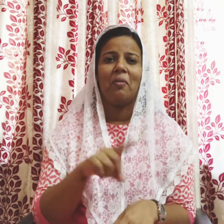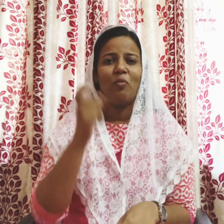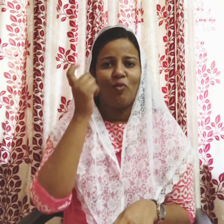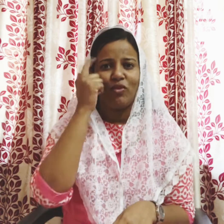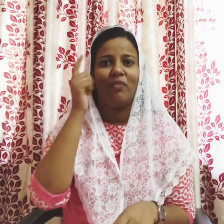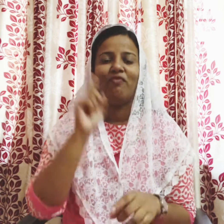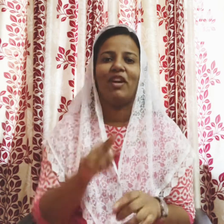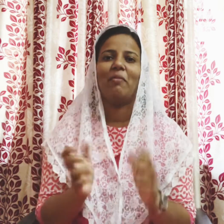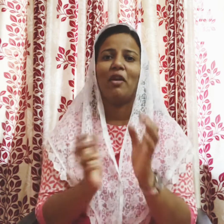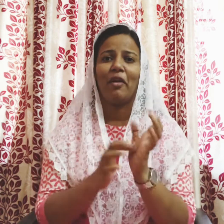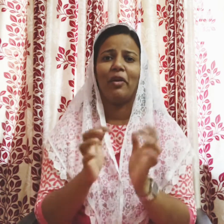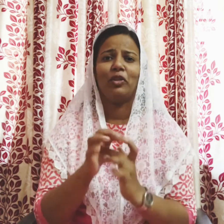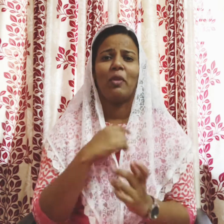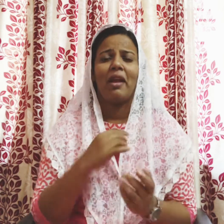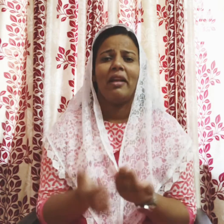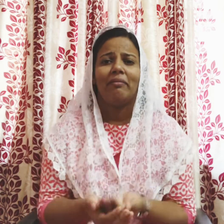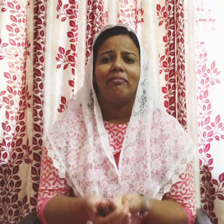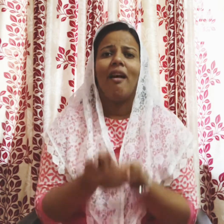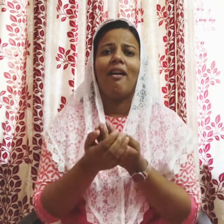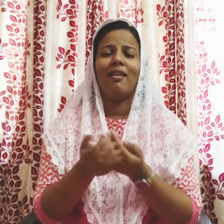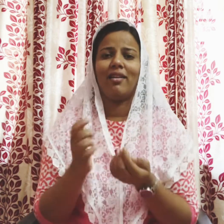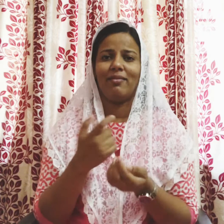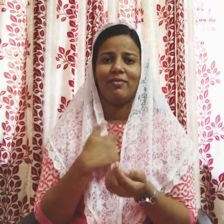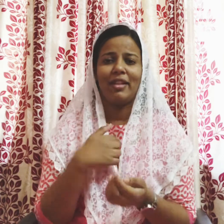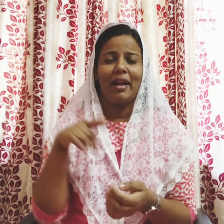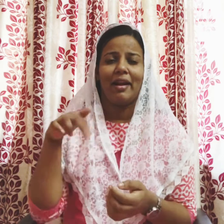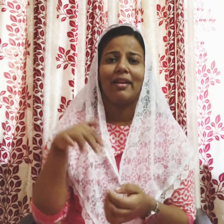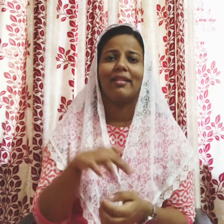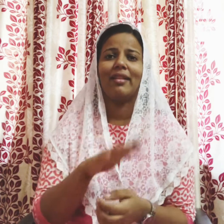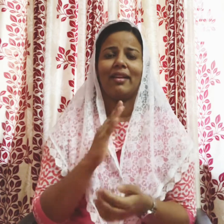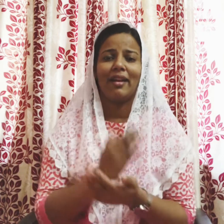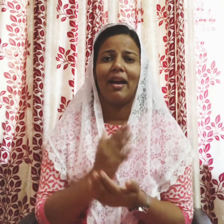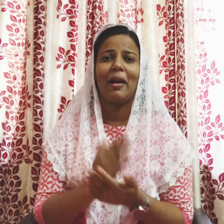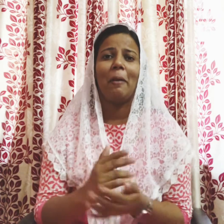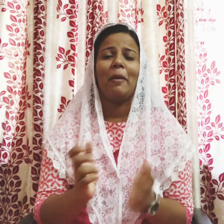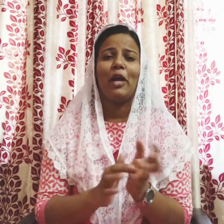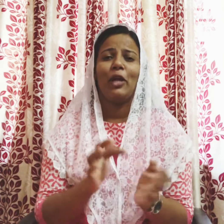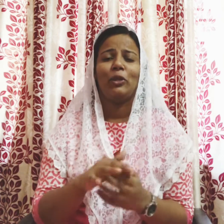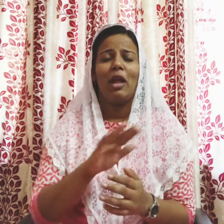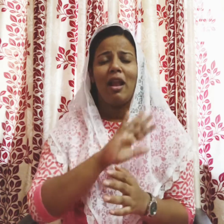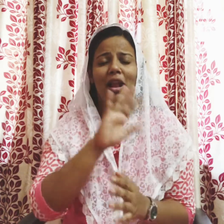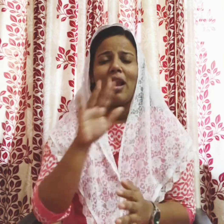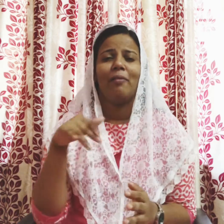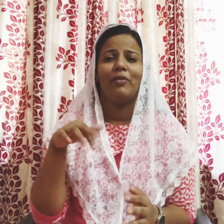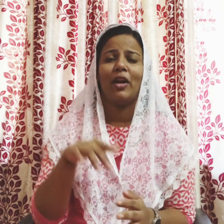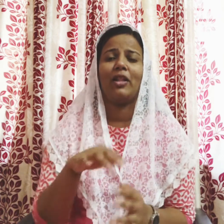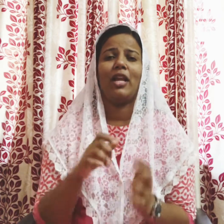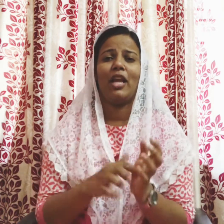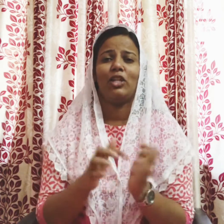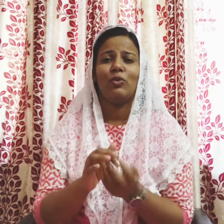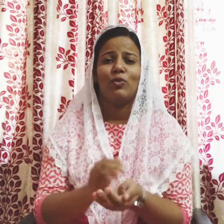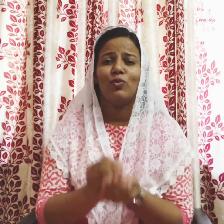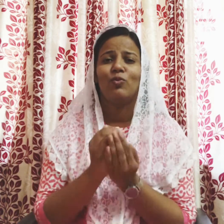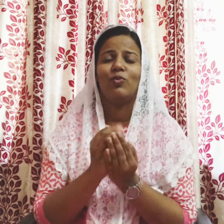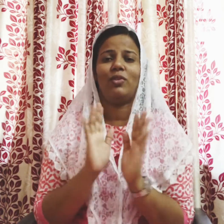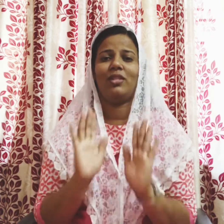മനസ്സിൽ ആ ഒരു ബോധം വേണം. കർത്താവ് എന്നെ താങ്ങിയത് കൊണ്ട്, കർത്താവ് എന്നെ പുലർത്തിയത് കൊണ്ട്, കർത്താവ് എന്നെ പരിപാലിച്ചത് കൊണ്ട്, കർത്താവ് എന്നെ സംരക്ഷിച്ചത്